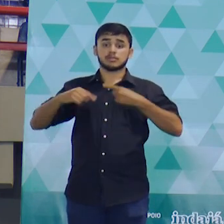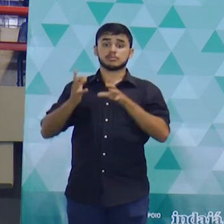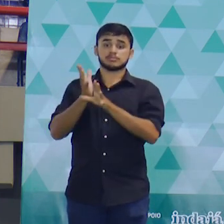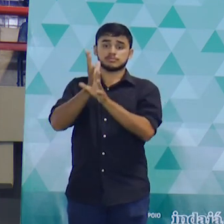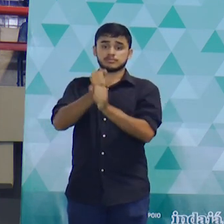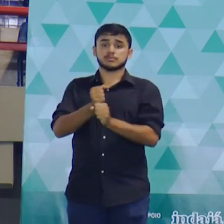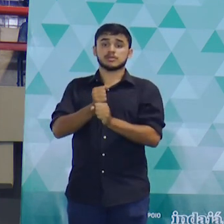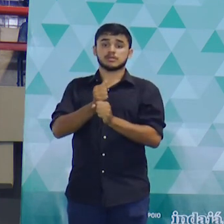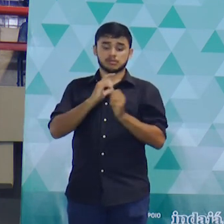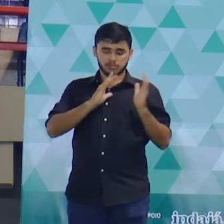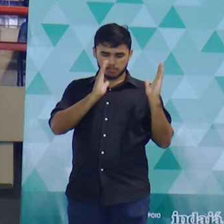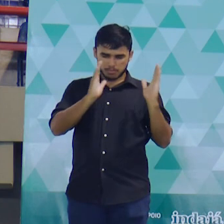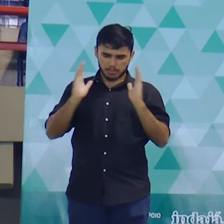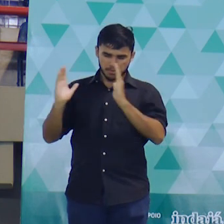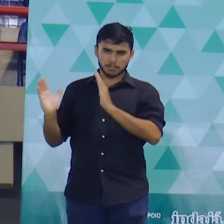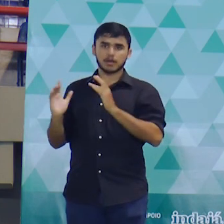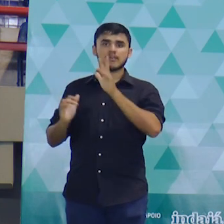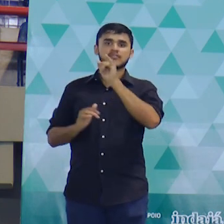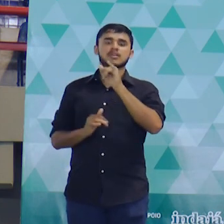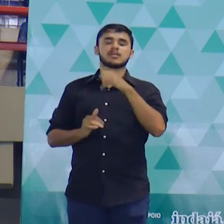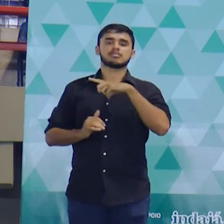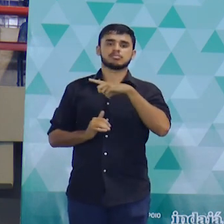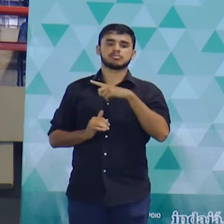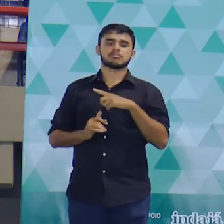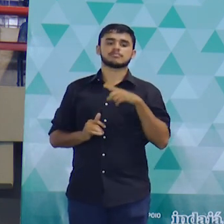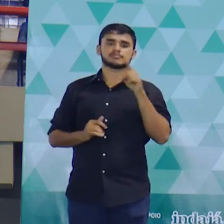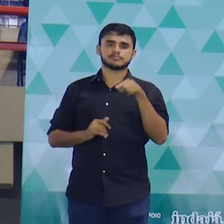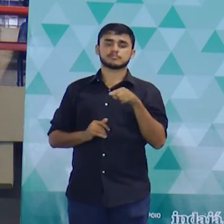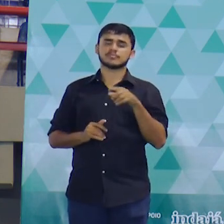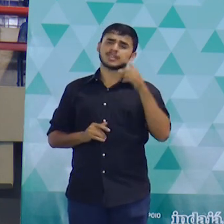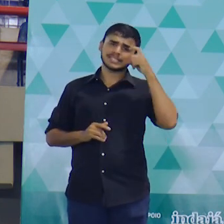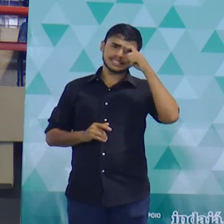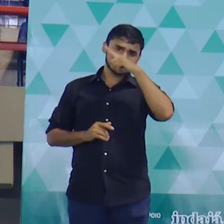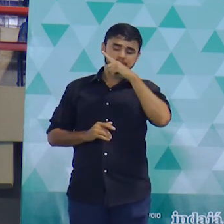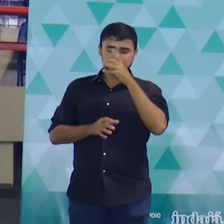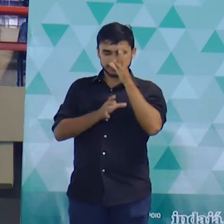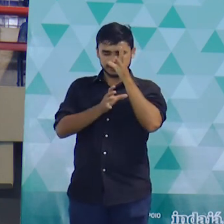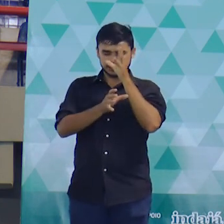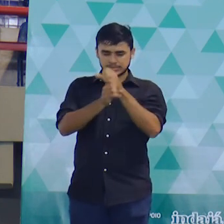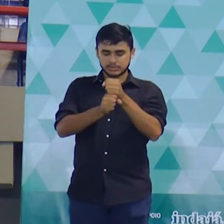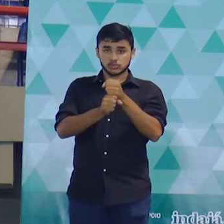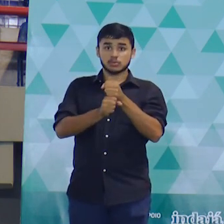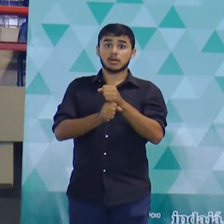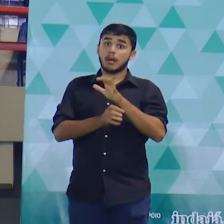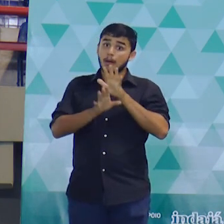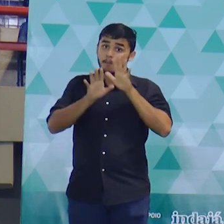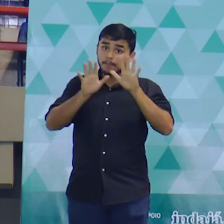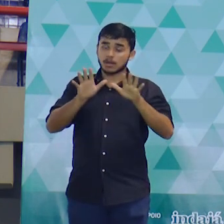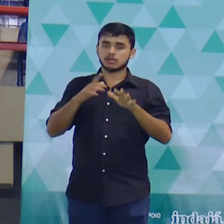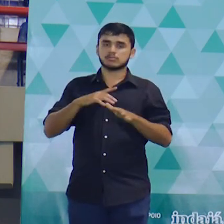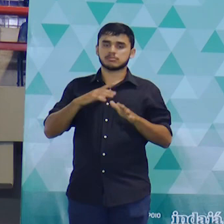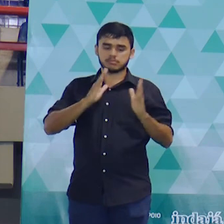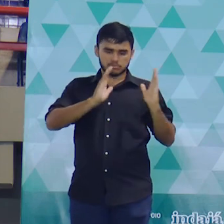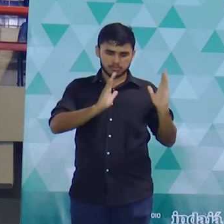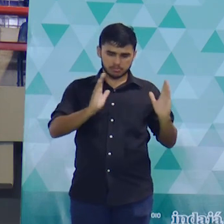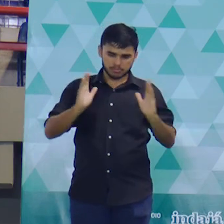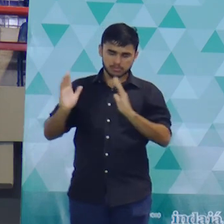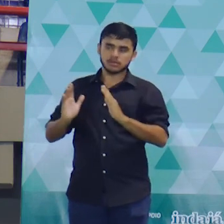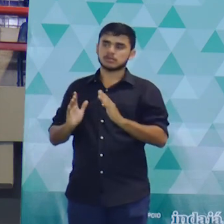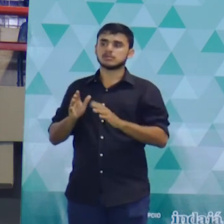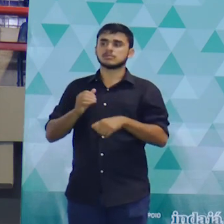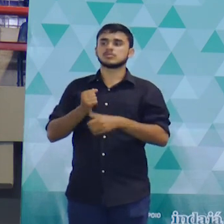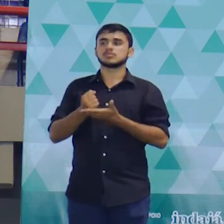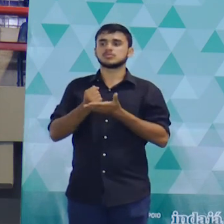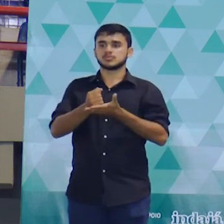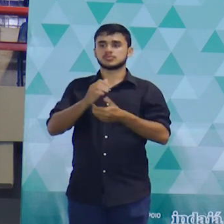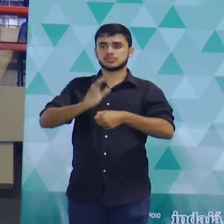essa sequenciazinha, repito, você pode até ter dificuldade em fazer as contas, mas colocar essa sequência em prática ajuda muito